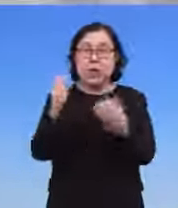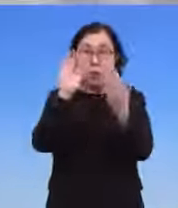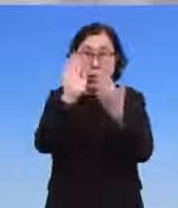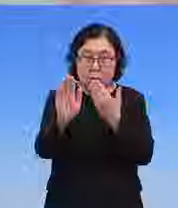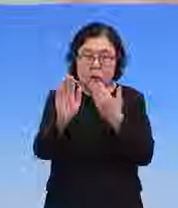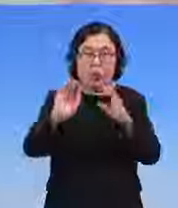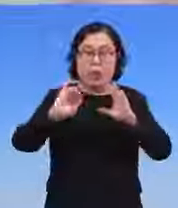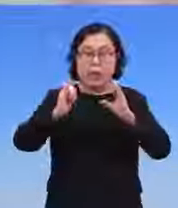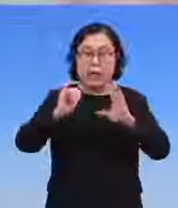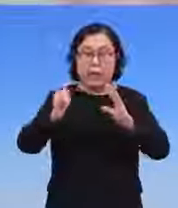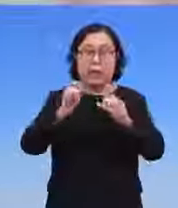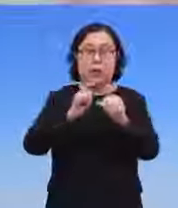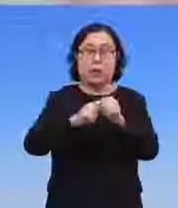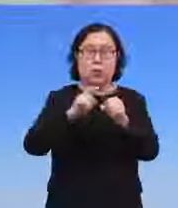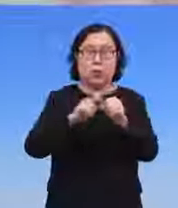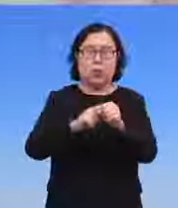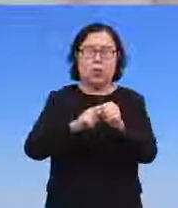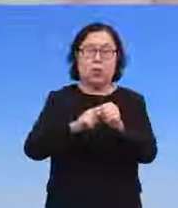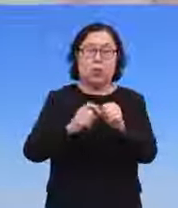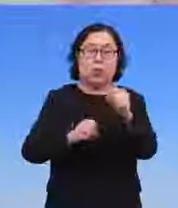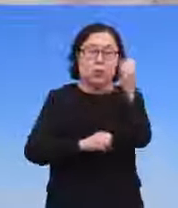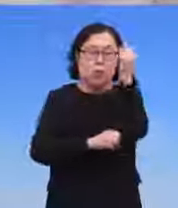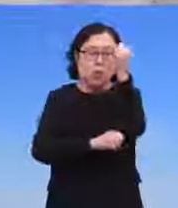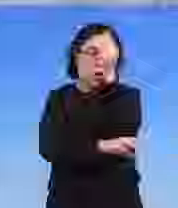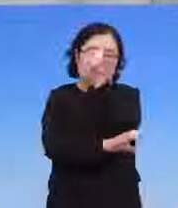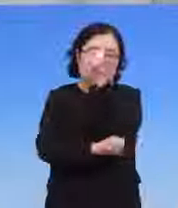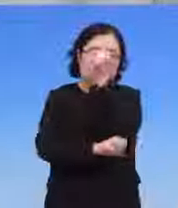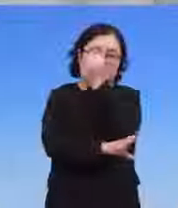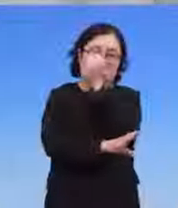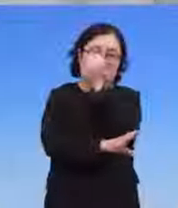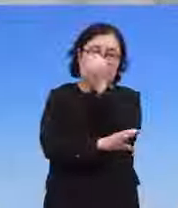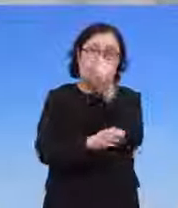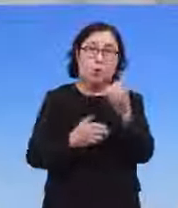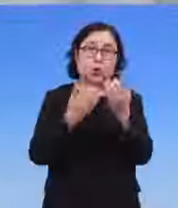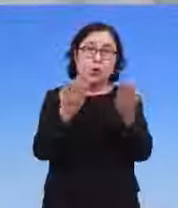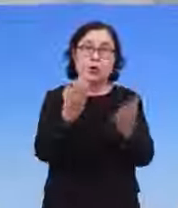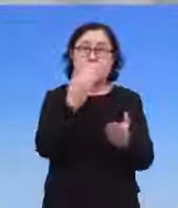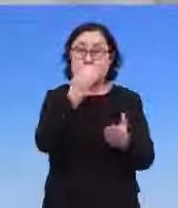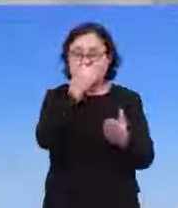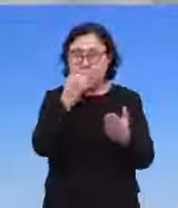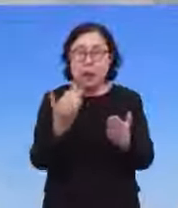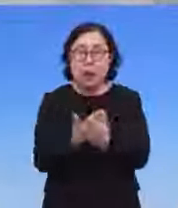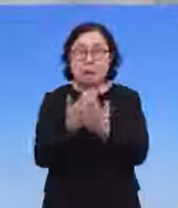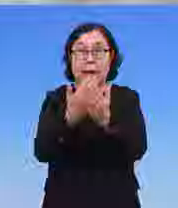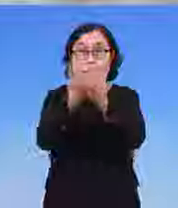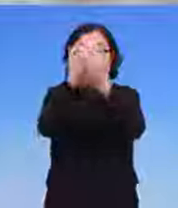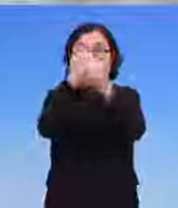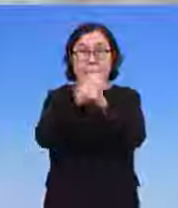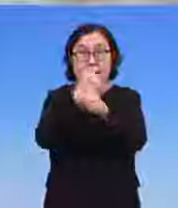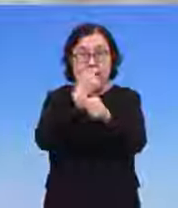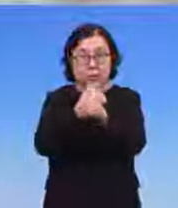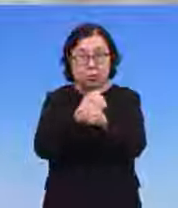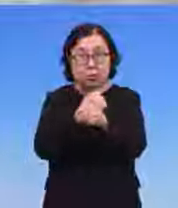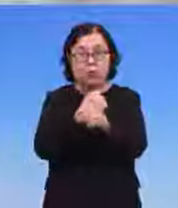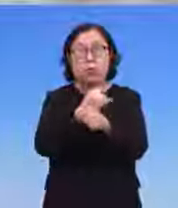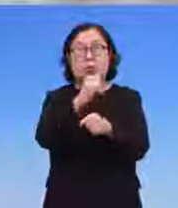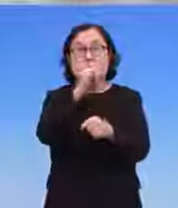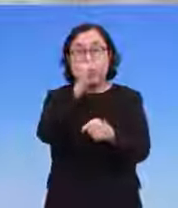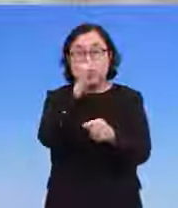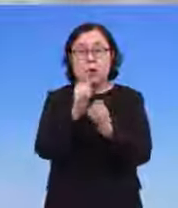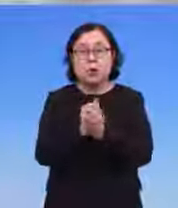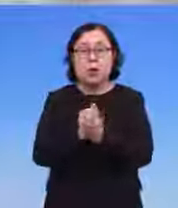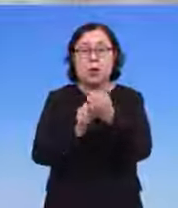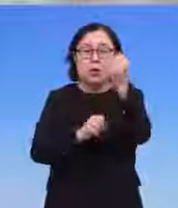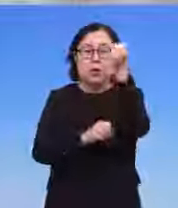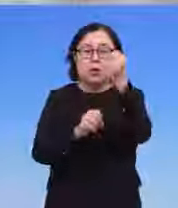이렇게 세계적으로 영향력을 미치는 이런 종교로 이것이 성장할 수 있게 되었느냐. 그 원인 중에 하나도